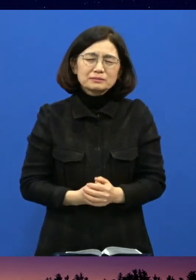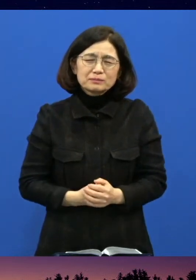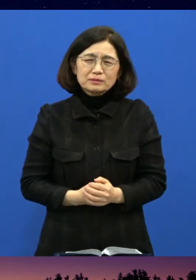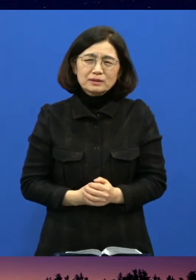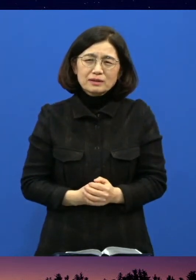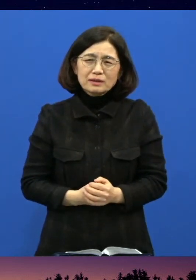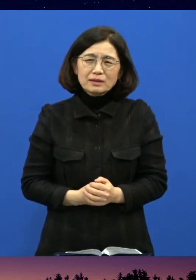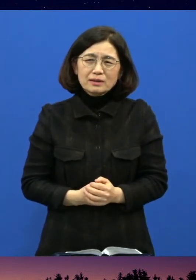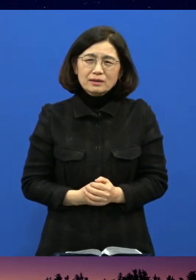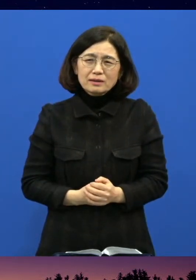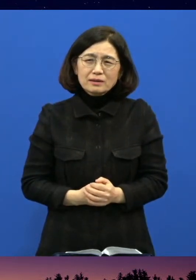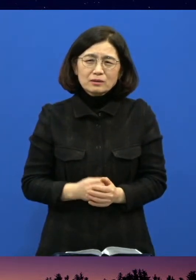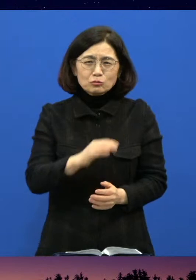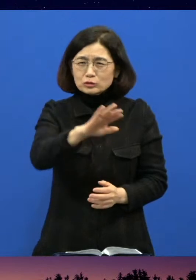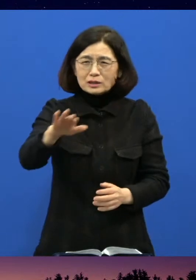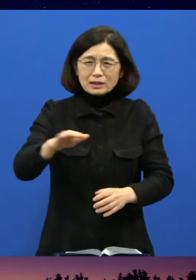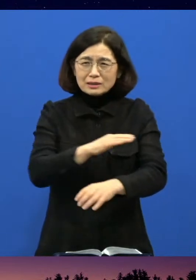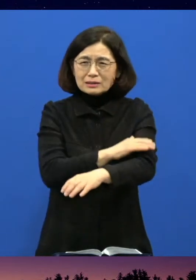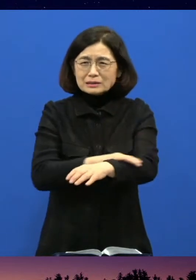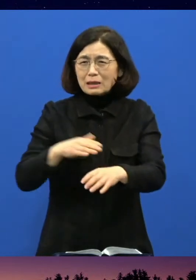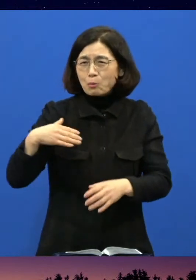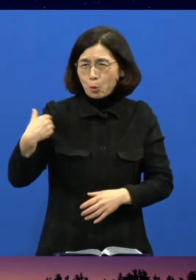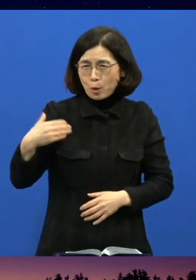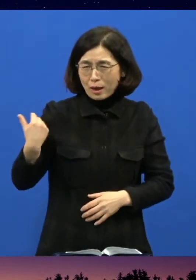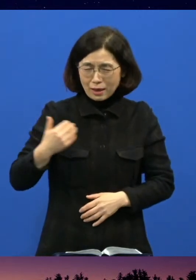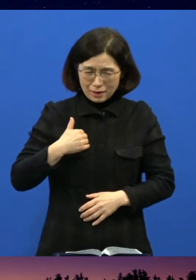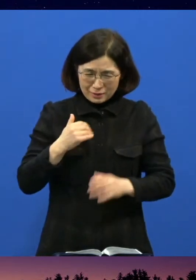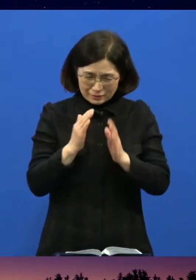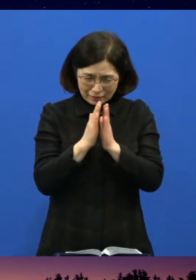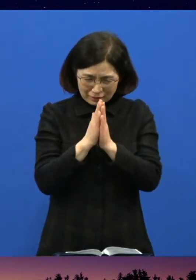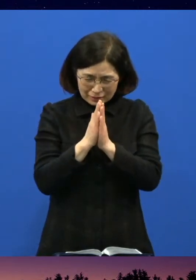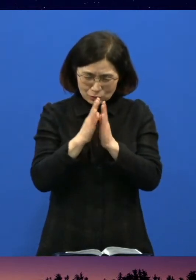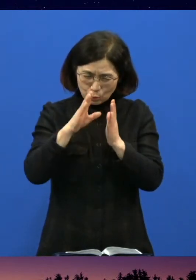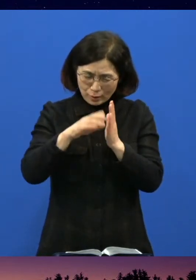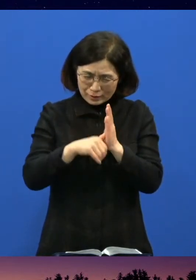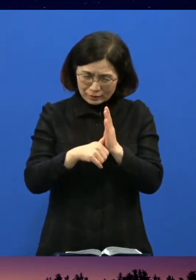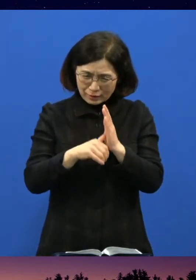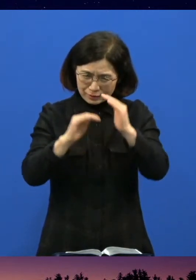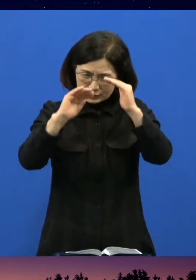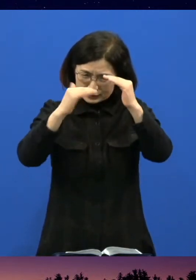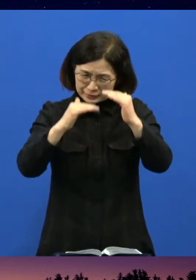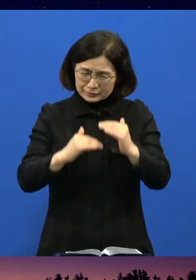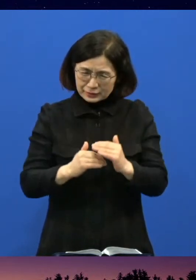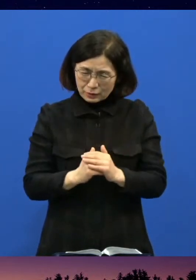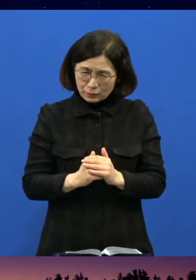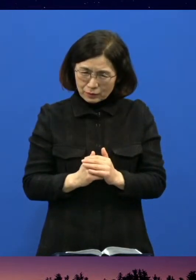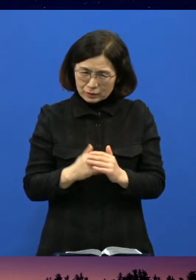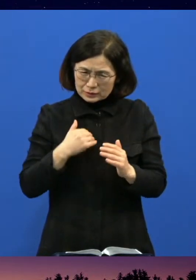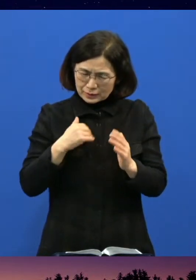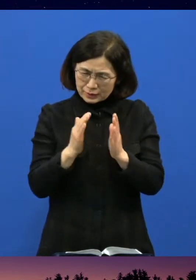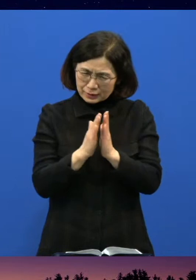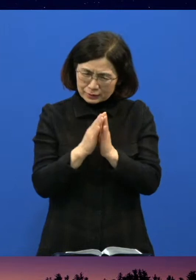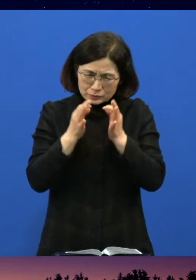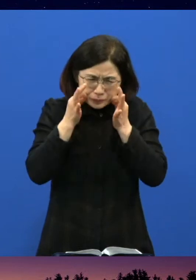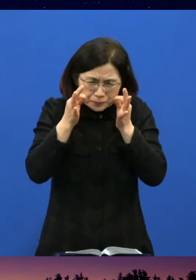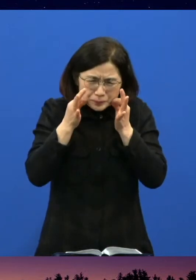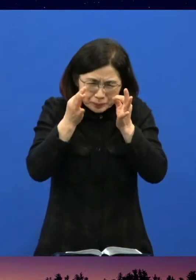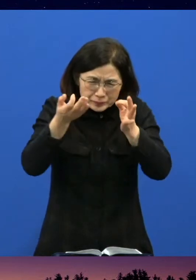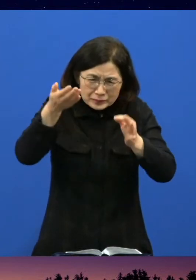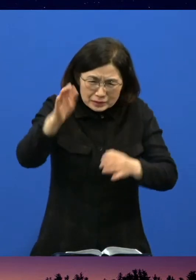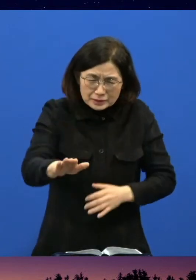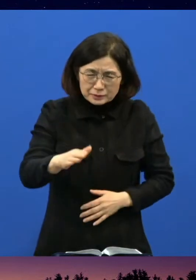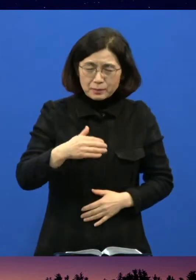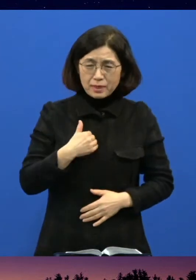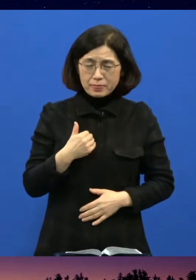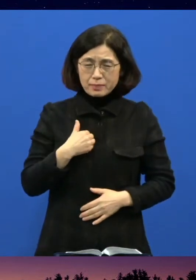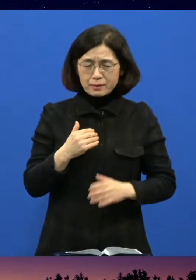우리가 잘 몰라요, 그죠? 그래서 우리의 기도는 항상 생각해요. 내가 기도는 지금 하고 있지만 이 기도가